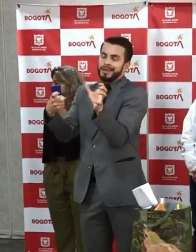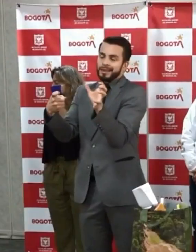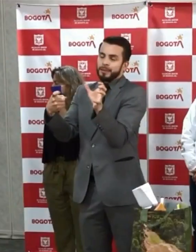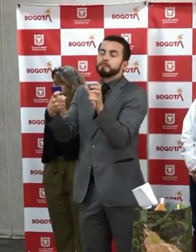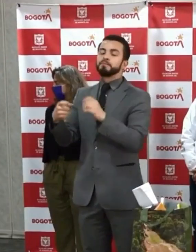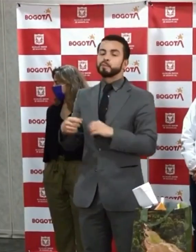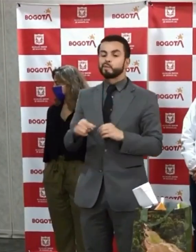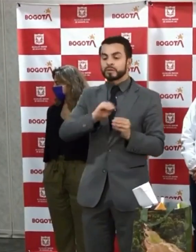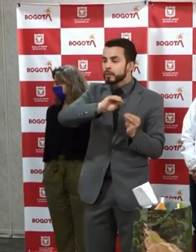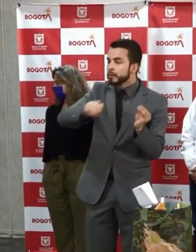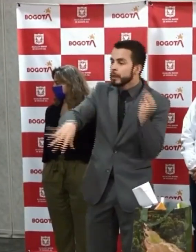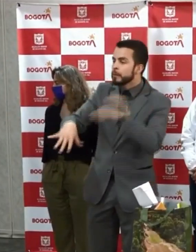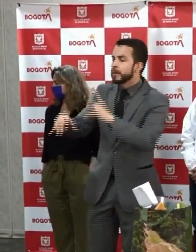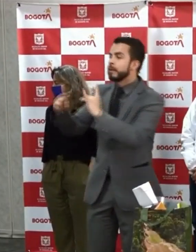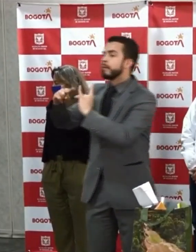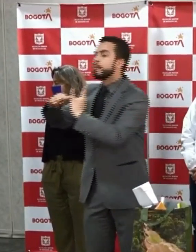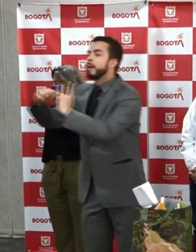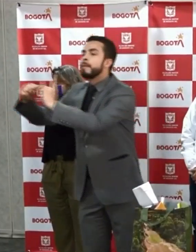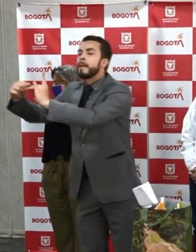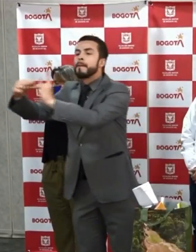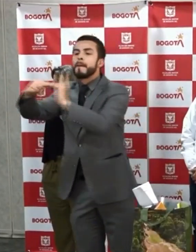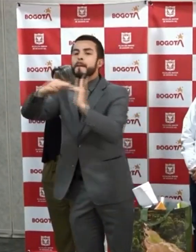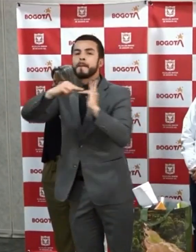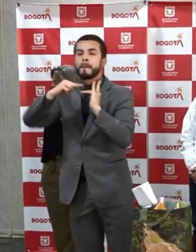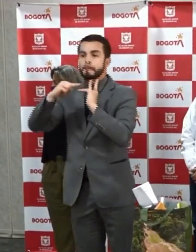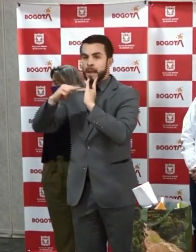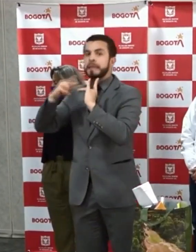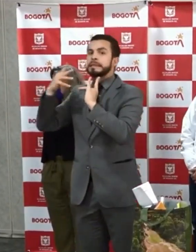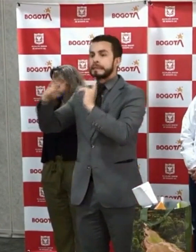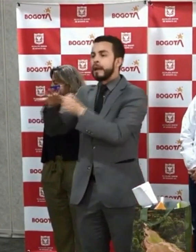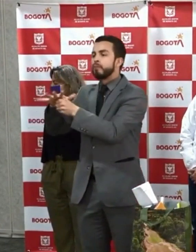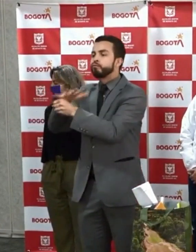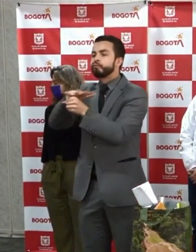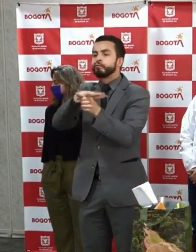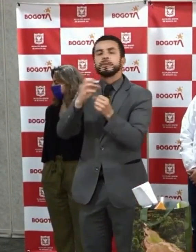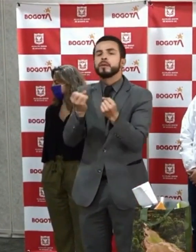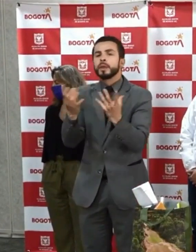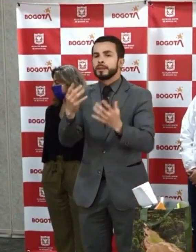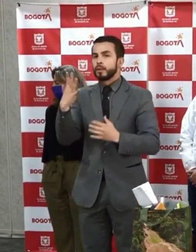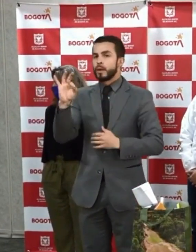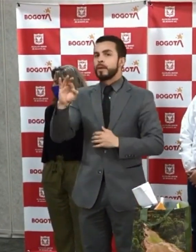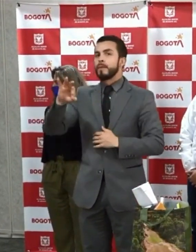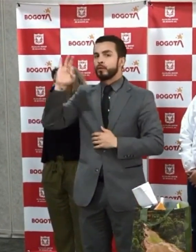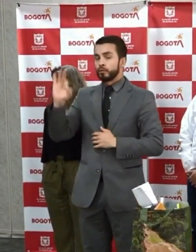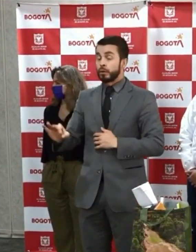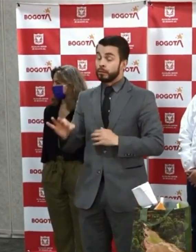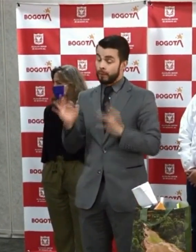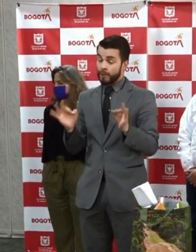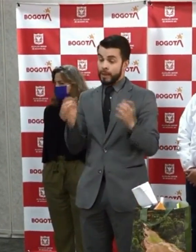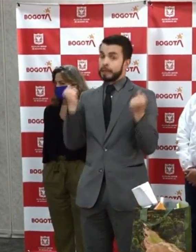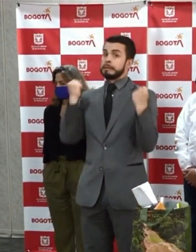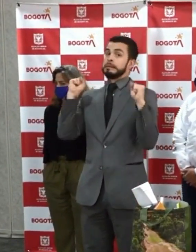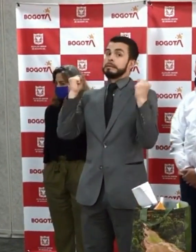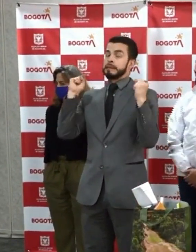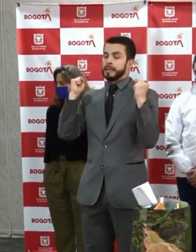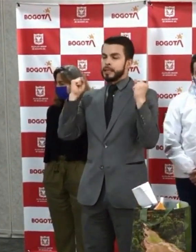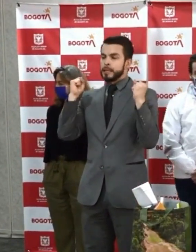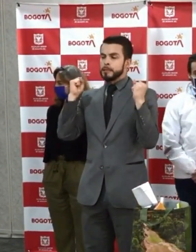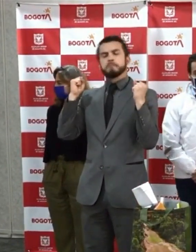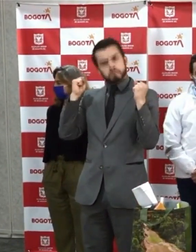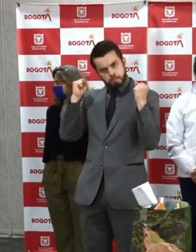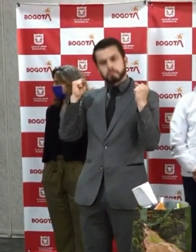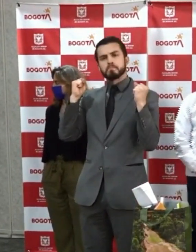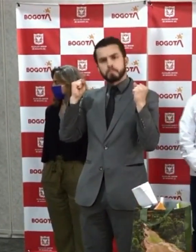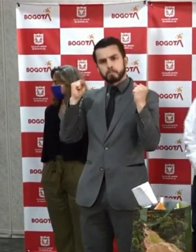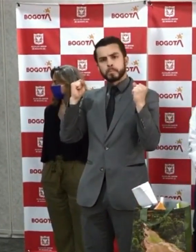que 50 por ciento es una medida que preocupa mucho y que tendría que llevarnos a tomar otro tipo de medidas nuestra línea